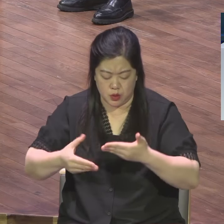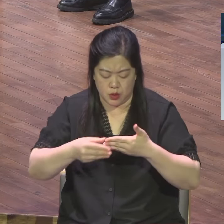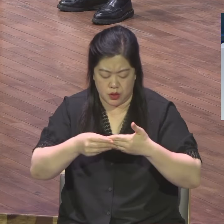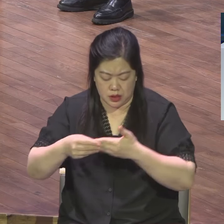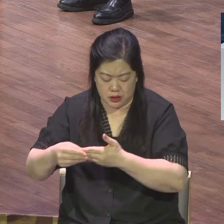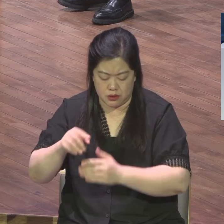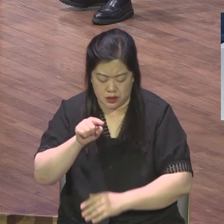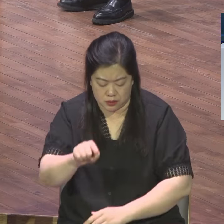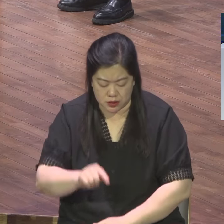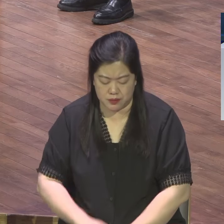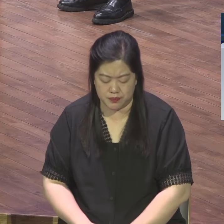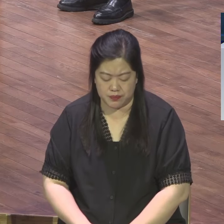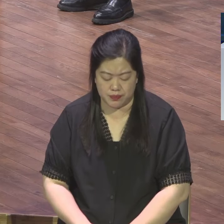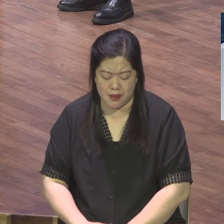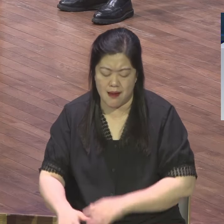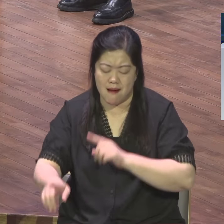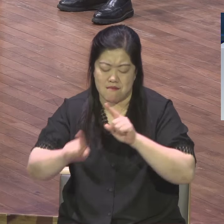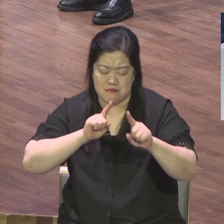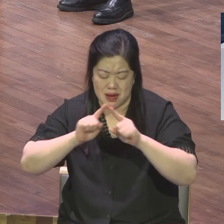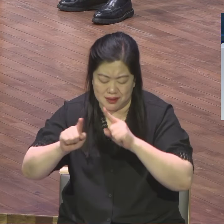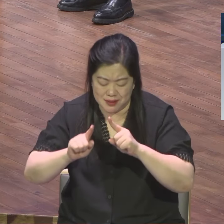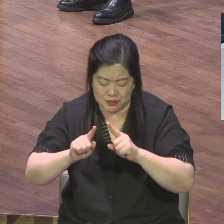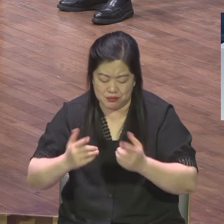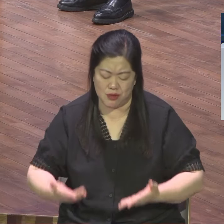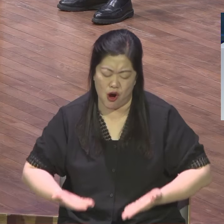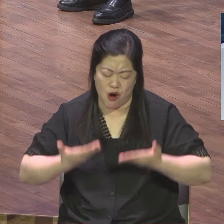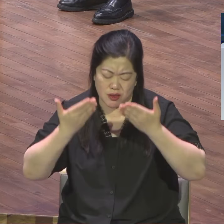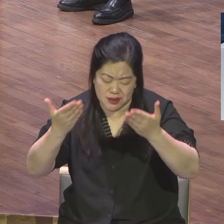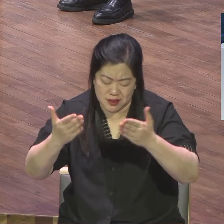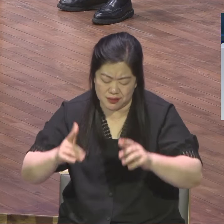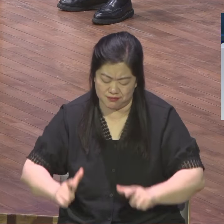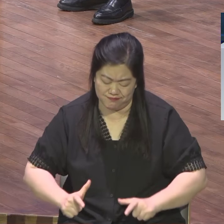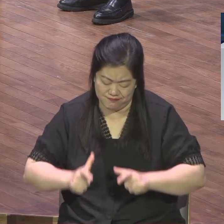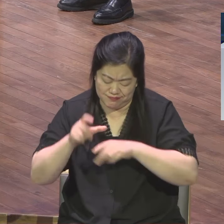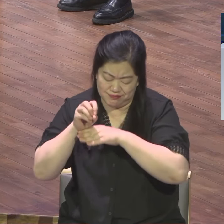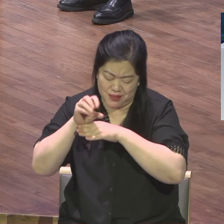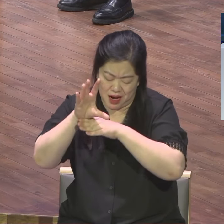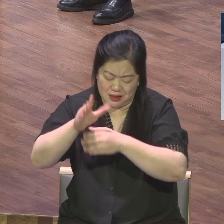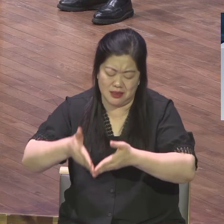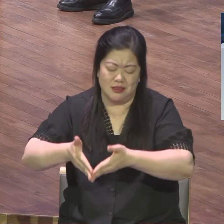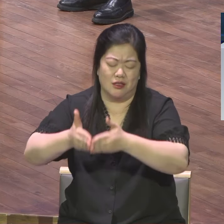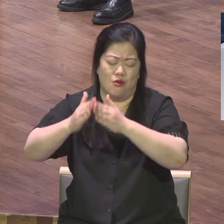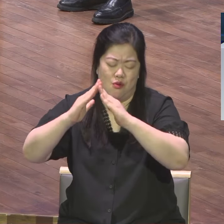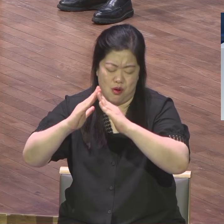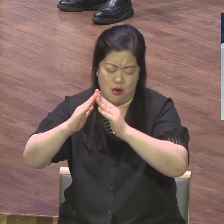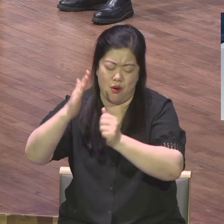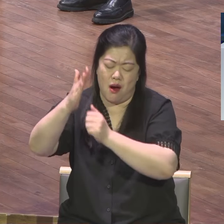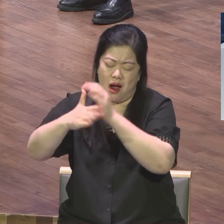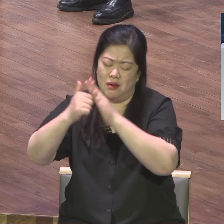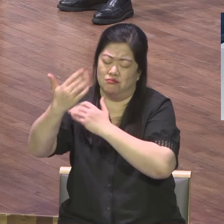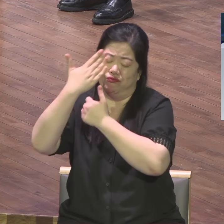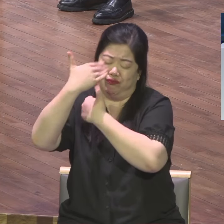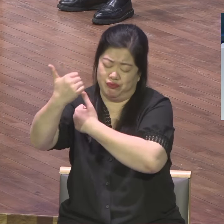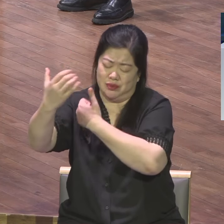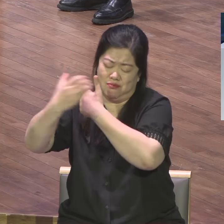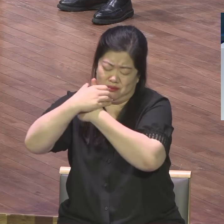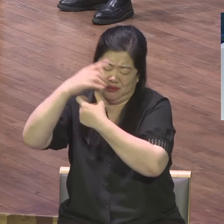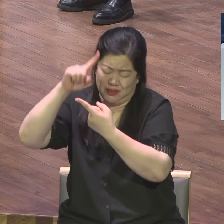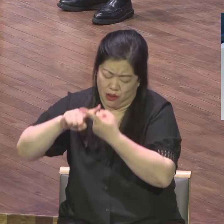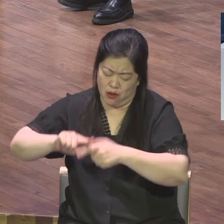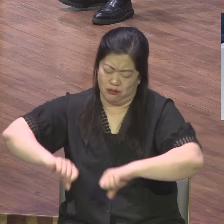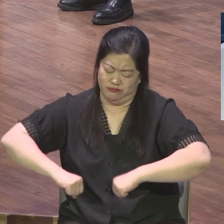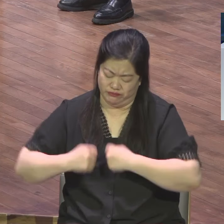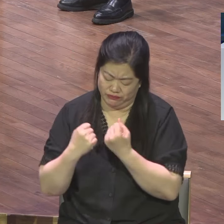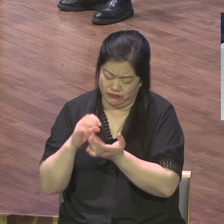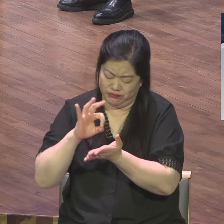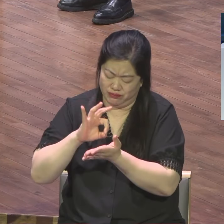망대와 헌신의 망대를 세우는 기도를 통해서 하나님 나라 확장 속에 쓰임받기 원하는 예언의 모든